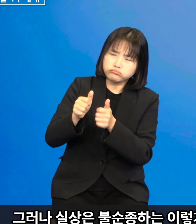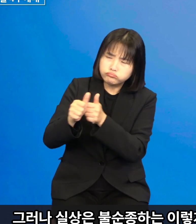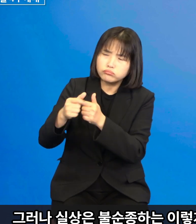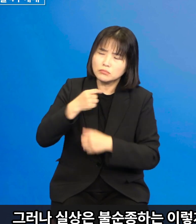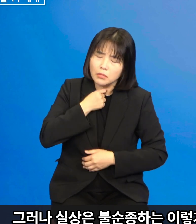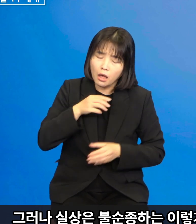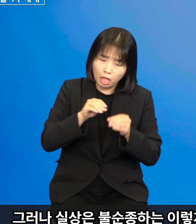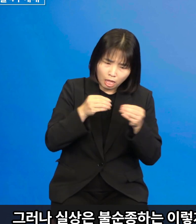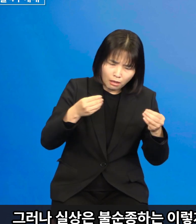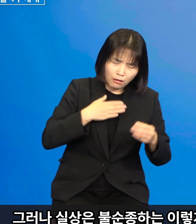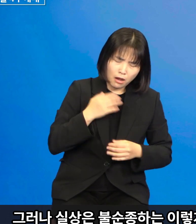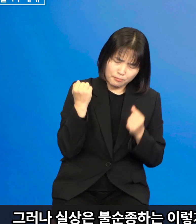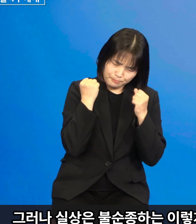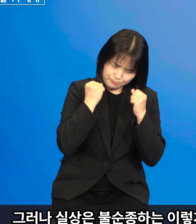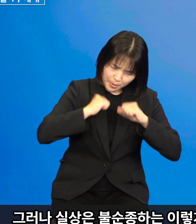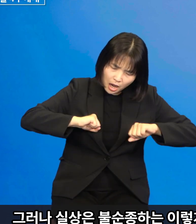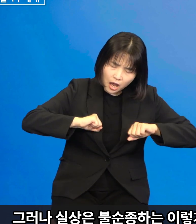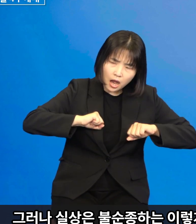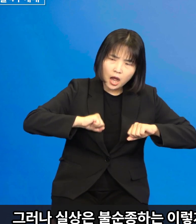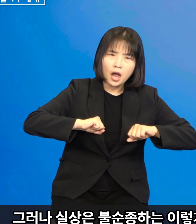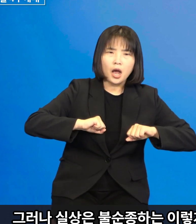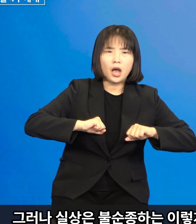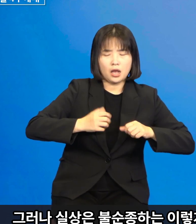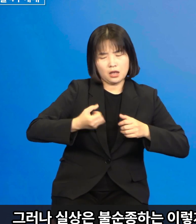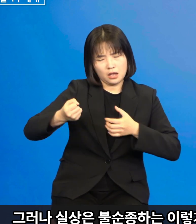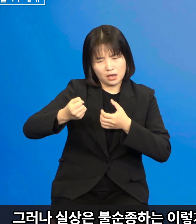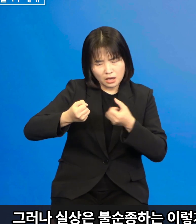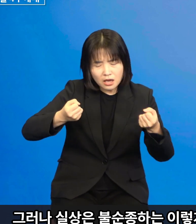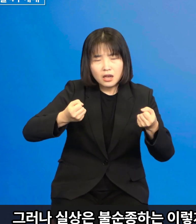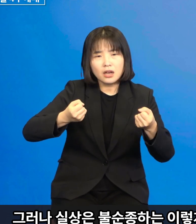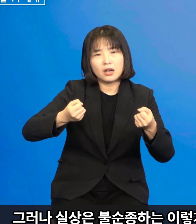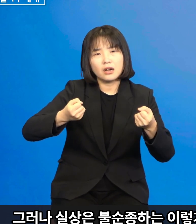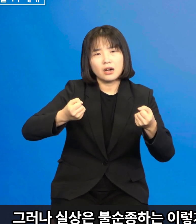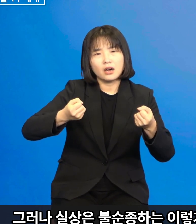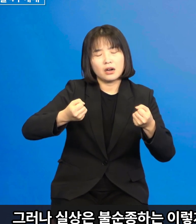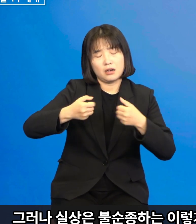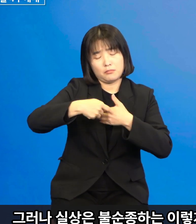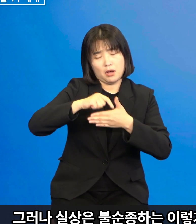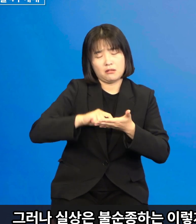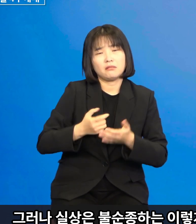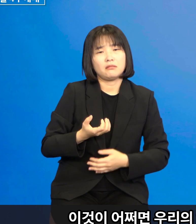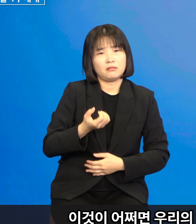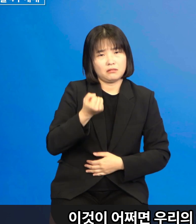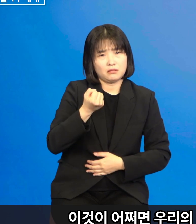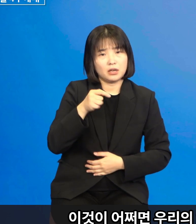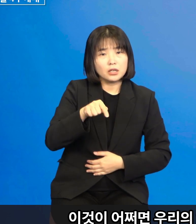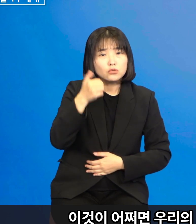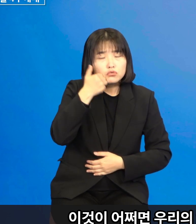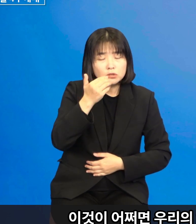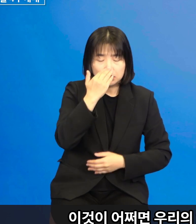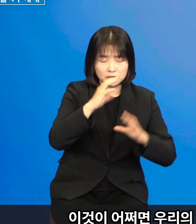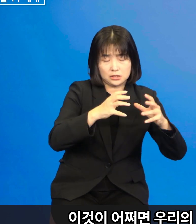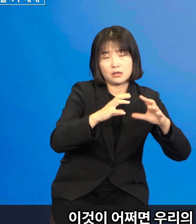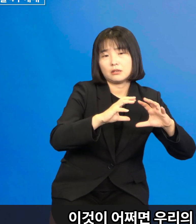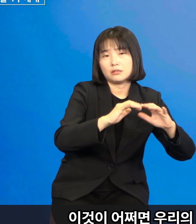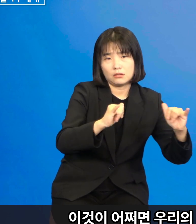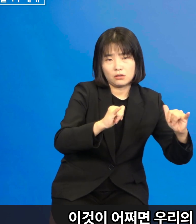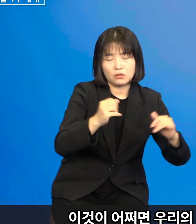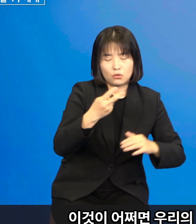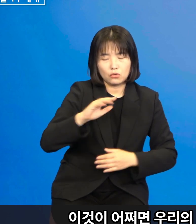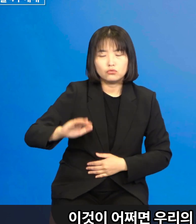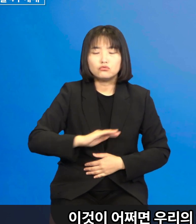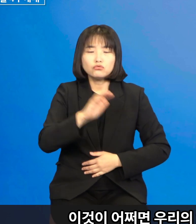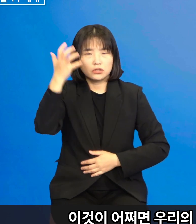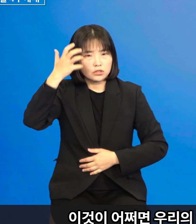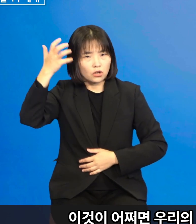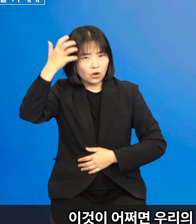실상은 불순종하는 이렇게 양분된 상태가 이스라엘 백성이었고 이것이 어쩌면 우리의